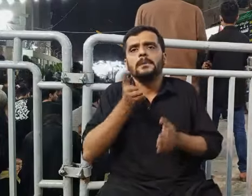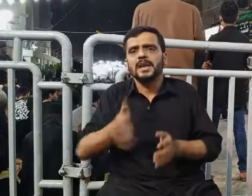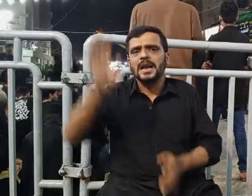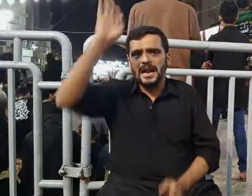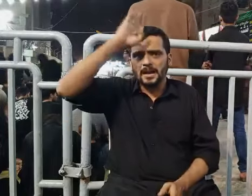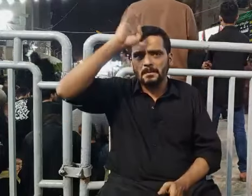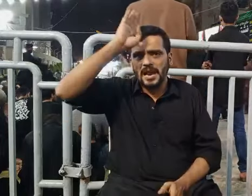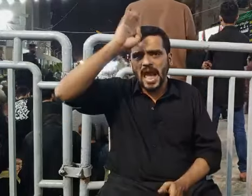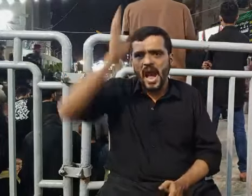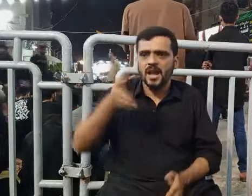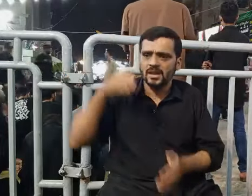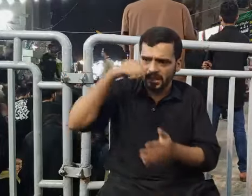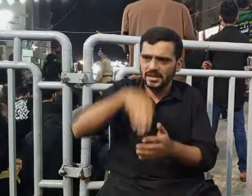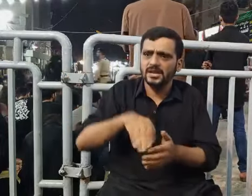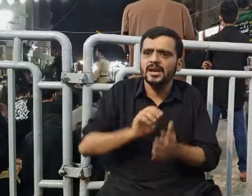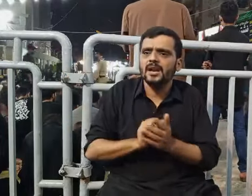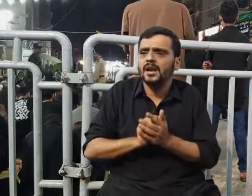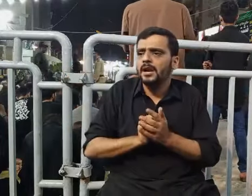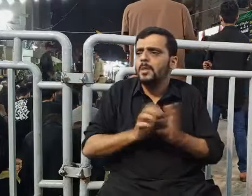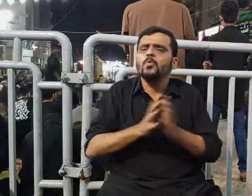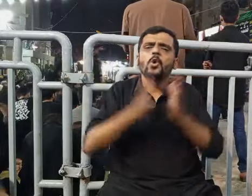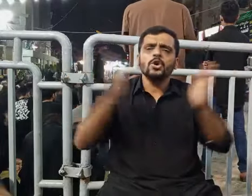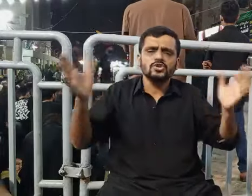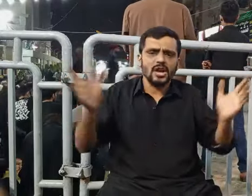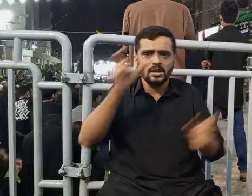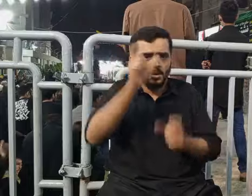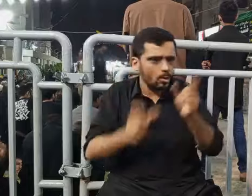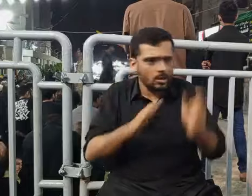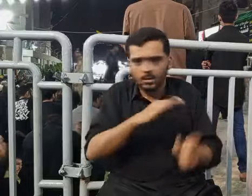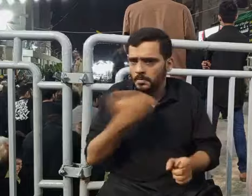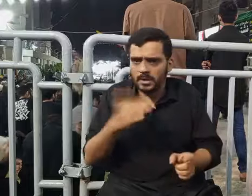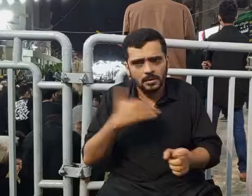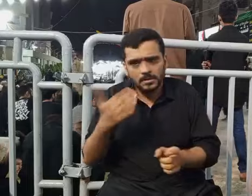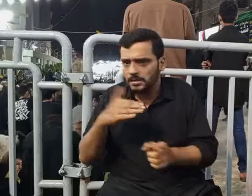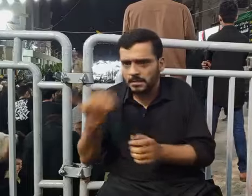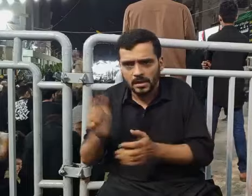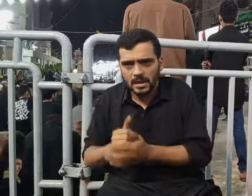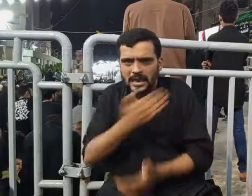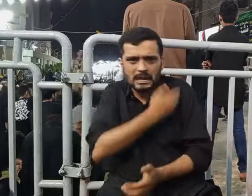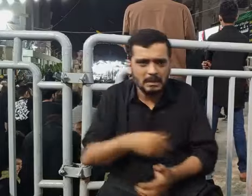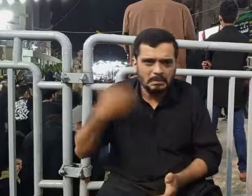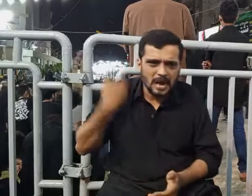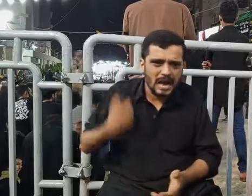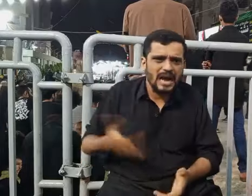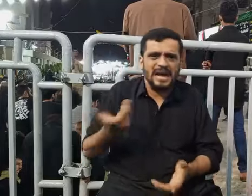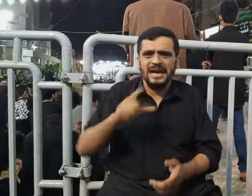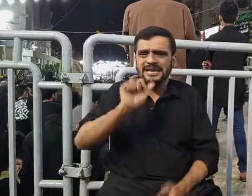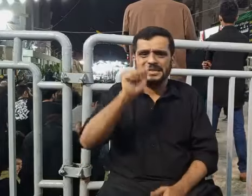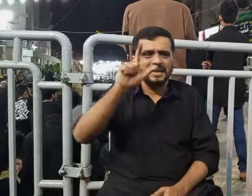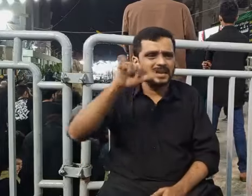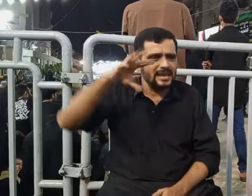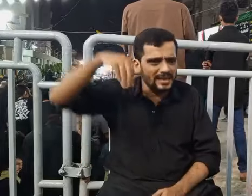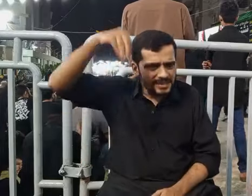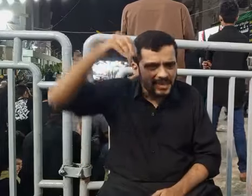آج شہزادہ قاسم کا ماتم ہے کہ دائیں طرف کے گھوڑے بائیں طرف اور بائیں طرف کے گھوڑے دائیں طرف، قاسم کا لاشا ٹکڑے ٹکڑے ہوتا رہا، آج